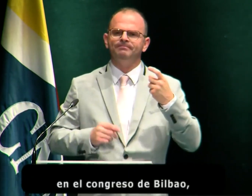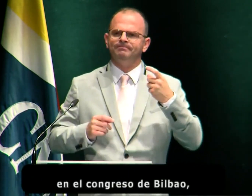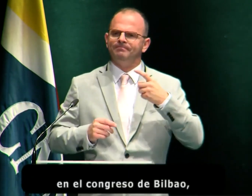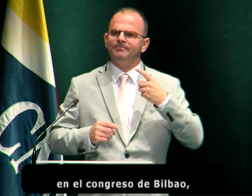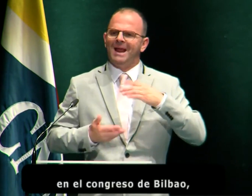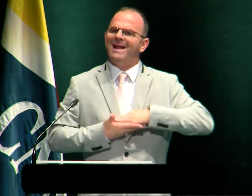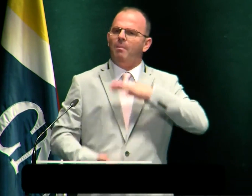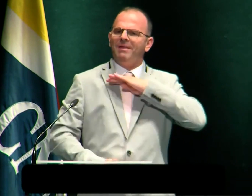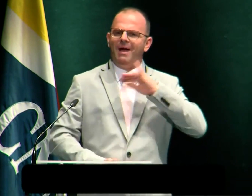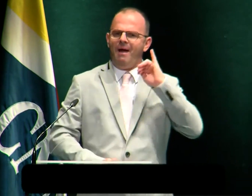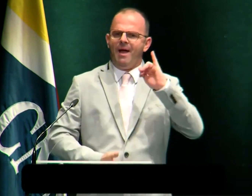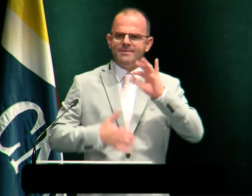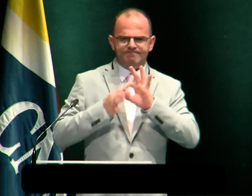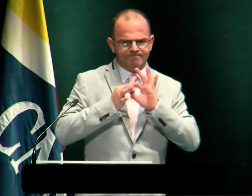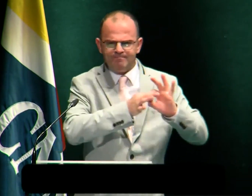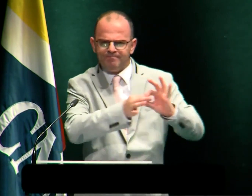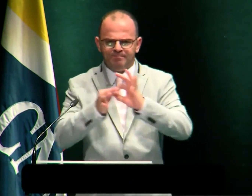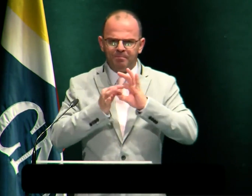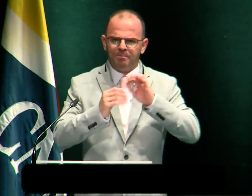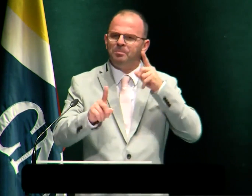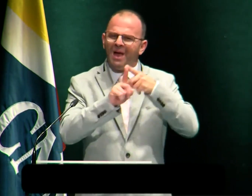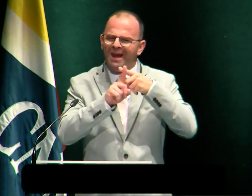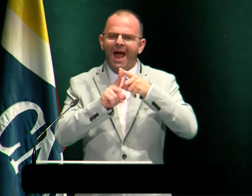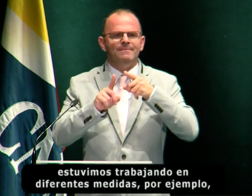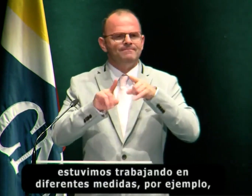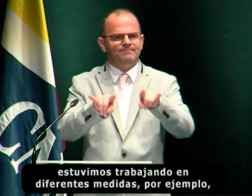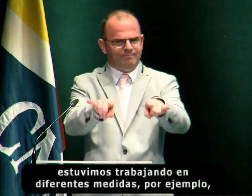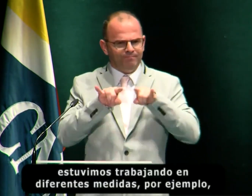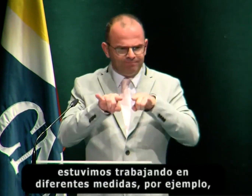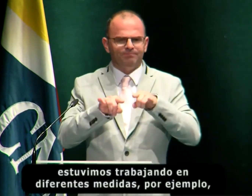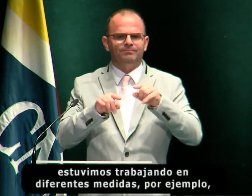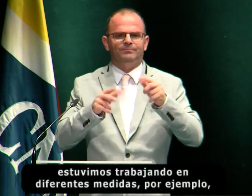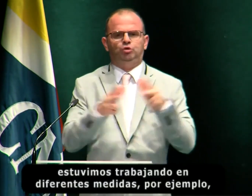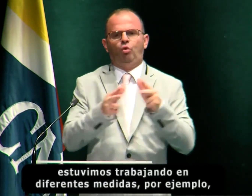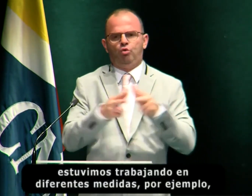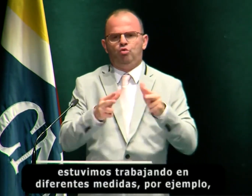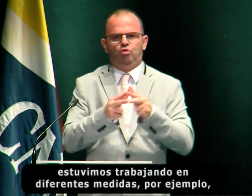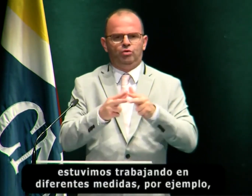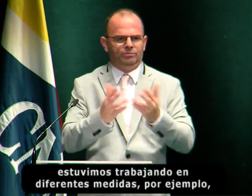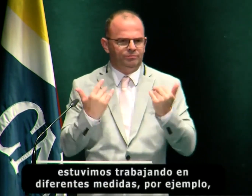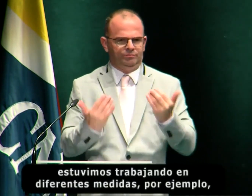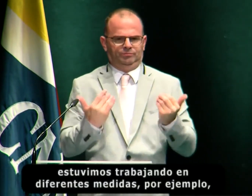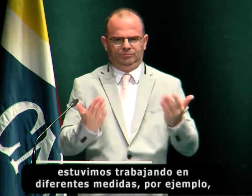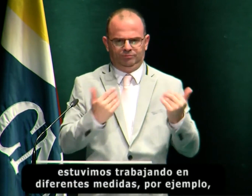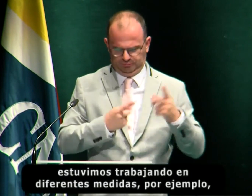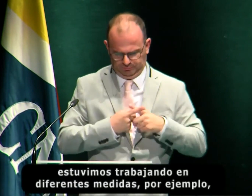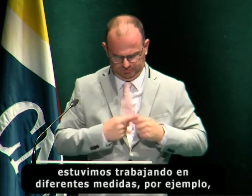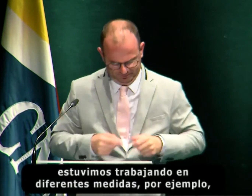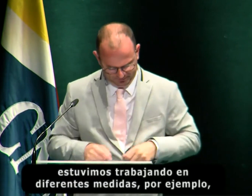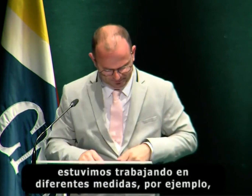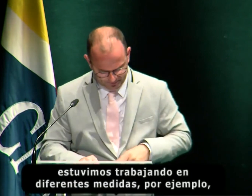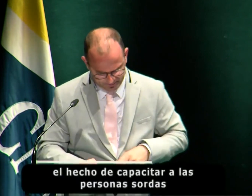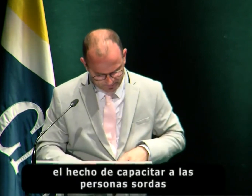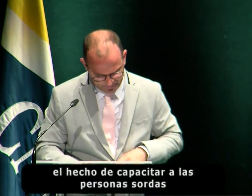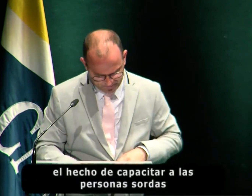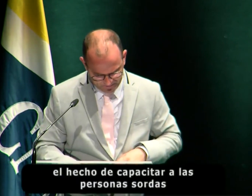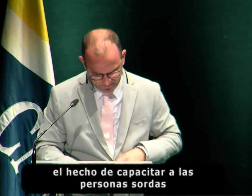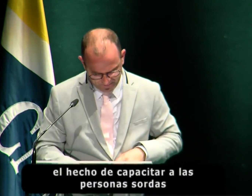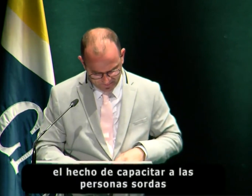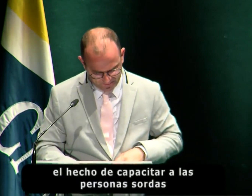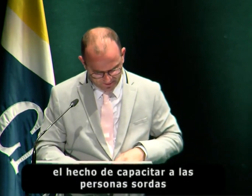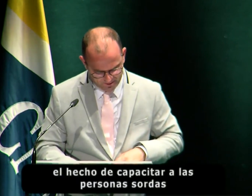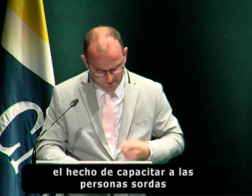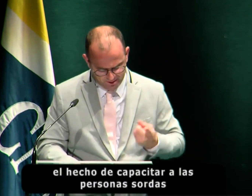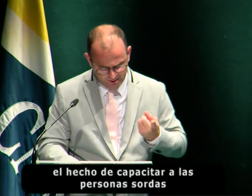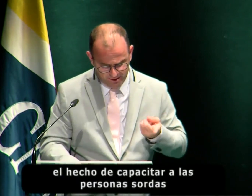ejemplo, el hecho de capacitar a las personas sordas para que estén unidas y sigan formando parte